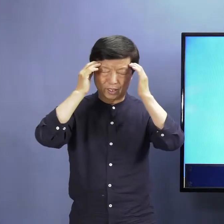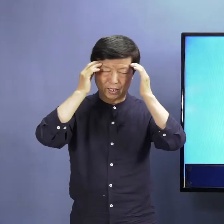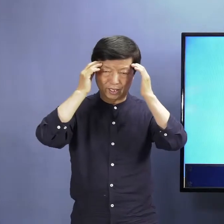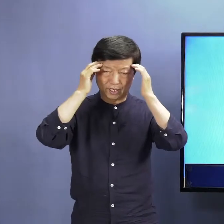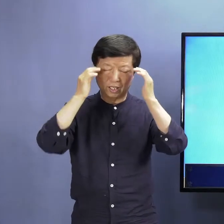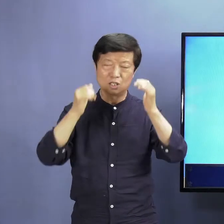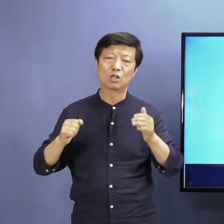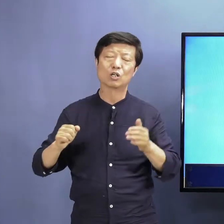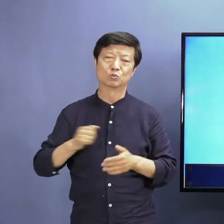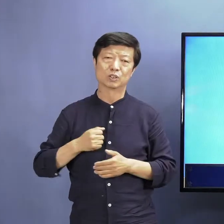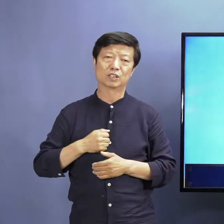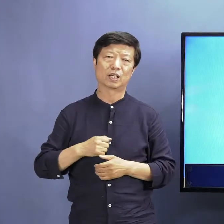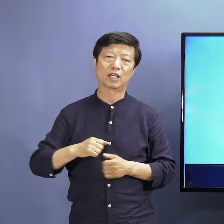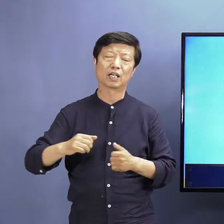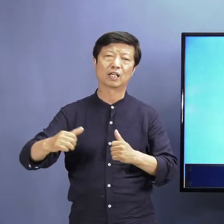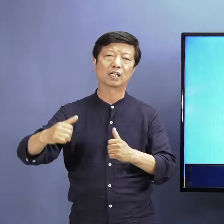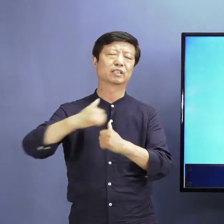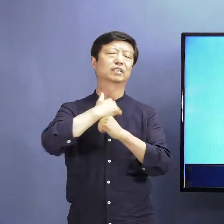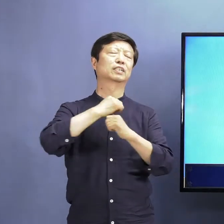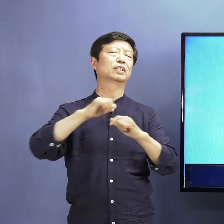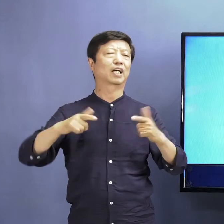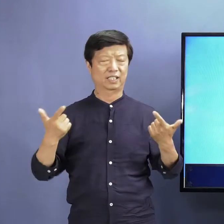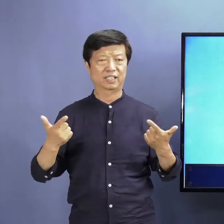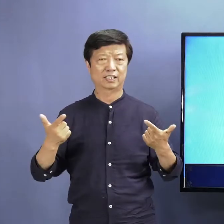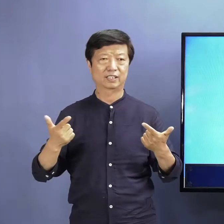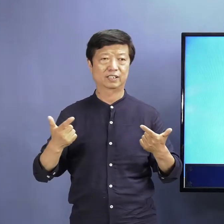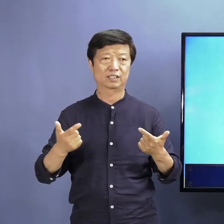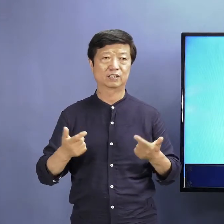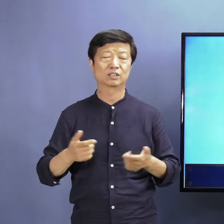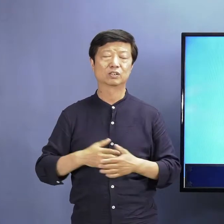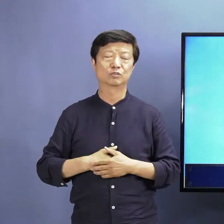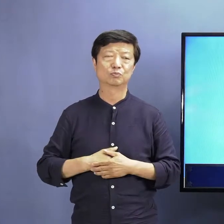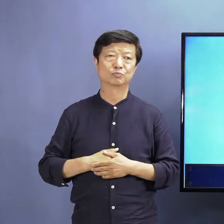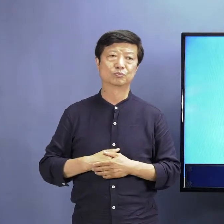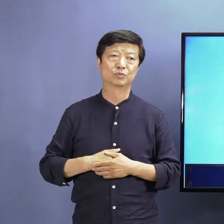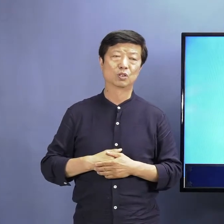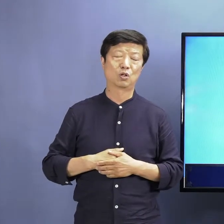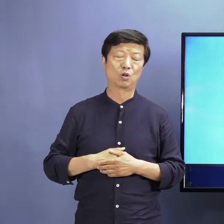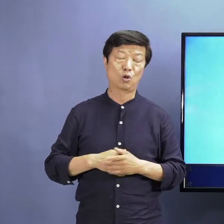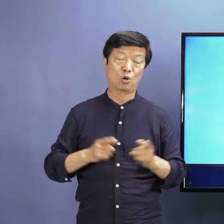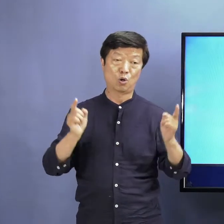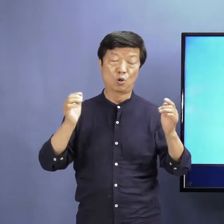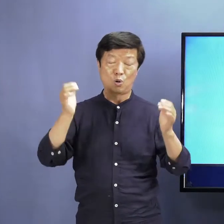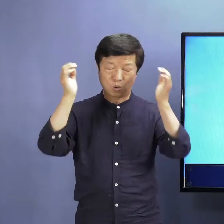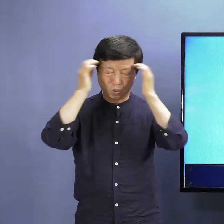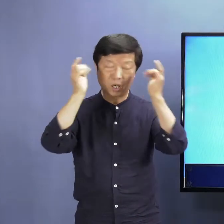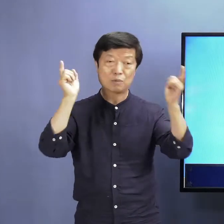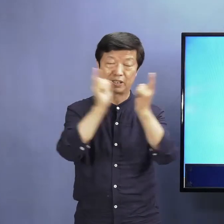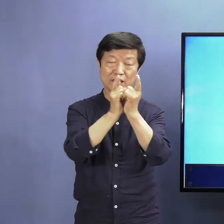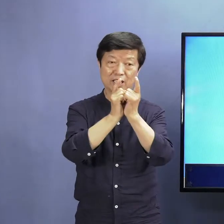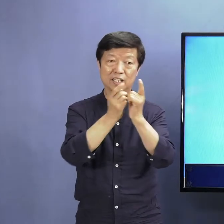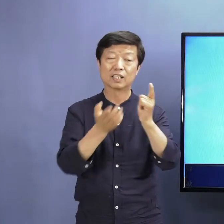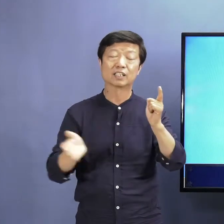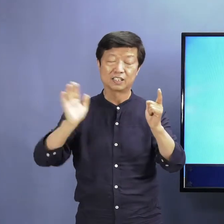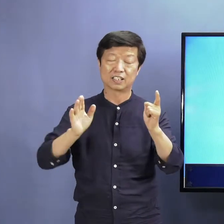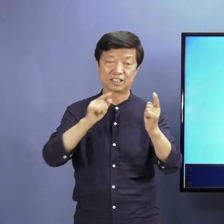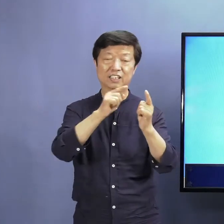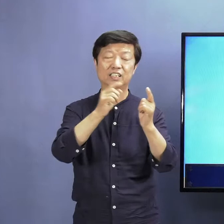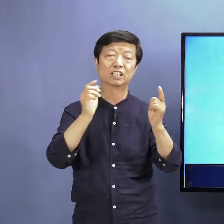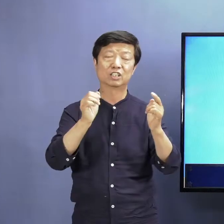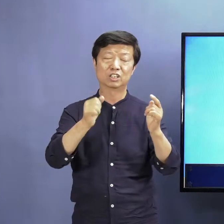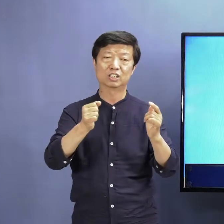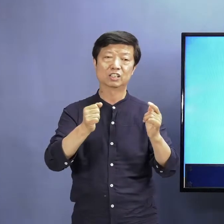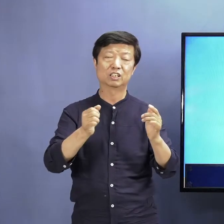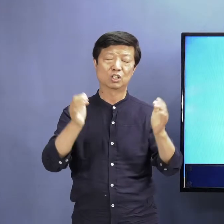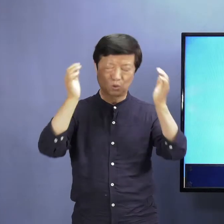이게 기가 막힌 이야기예요. 열정이 있으면요, 고난은 왔어요. 고난은 왔어요. 그런데 고난을 당하지 않아요. 전